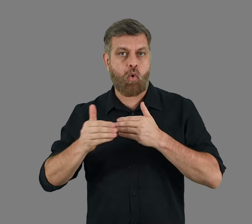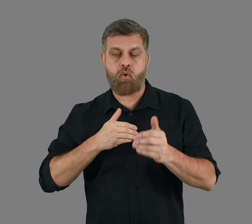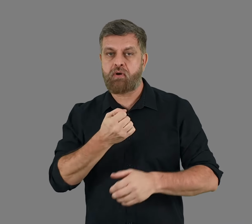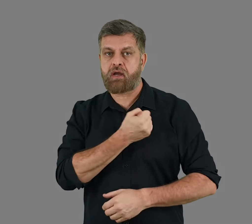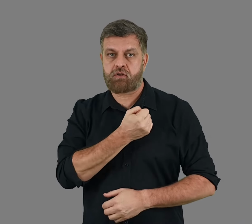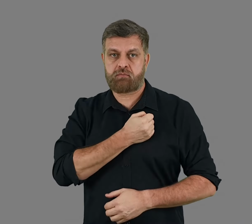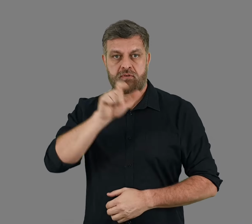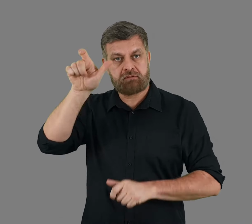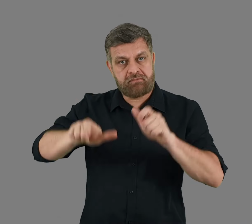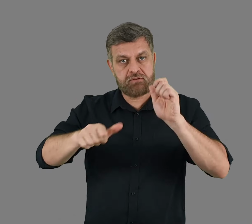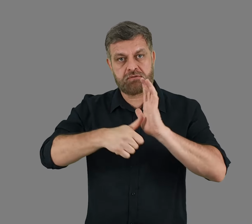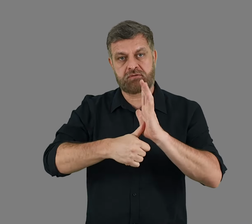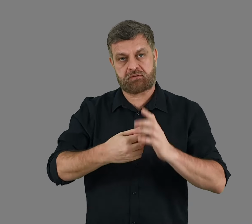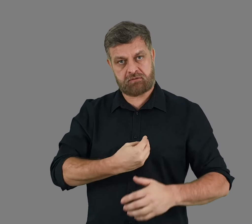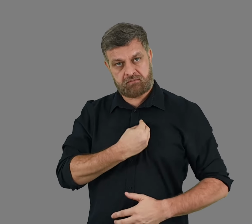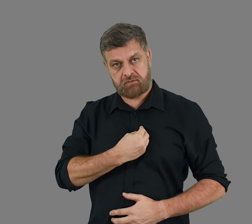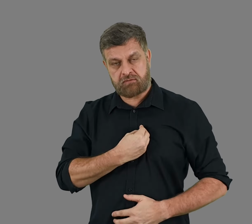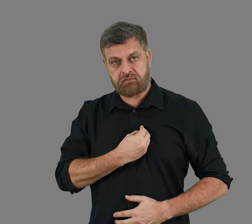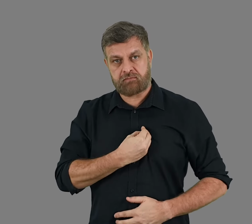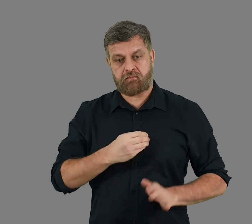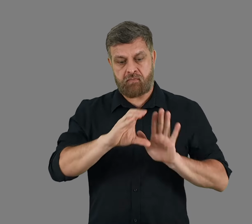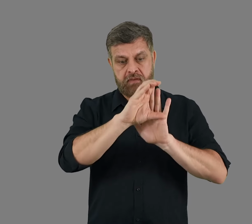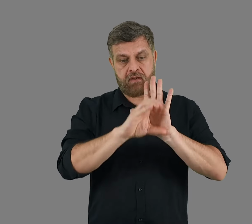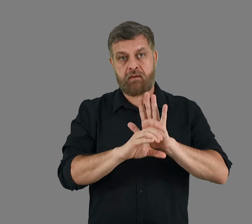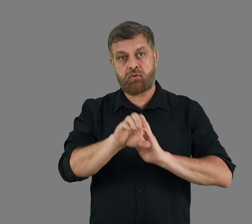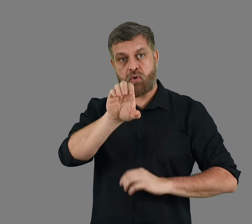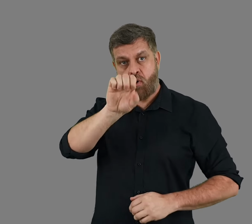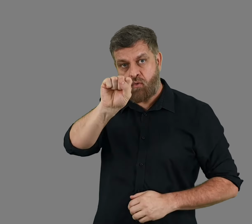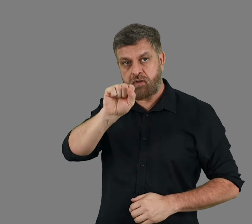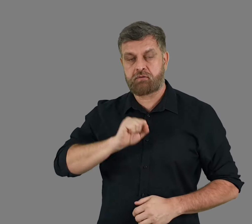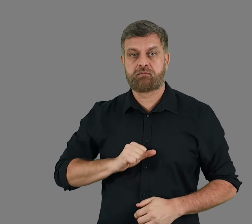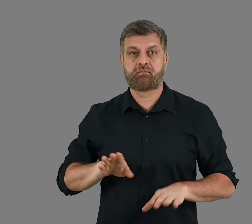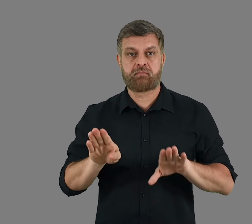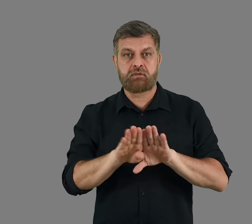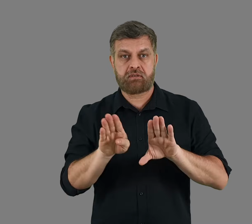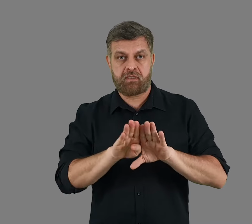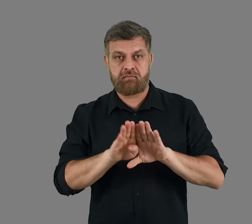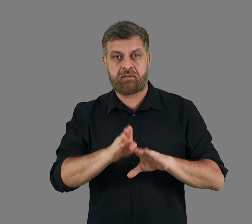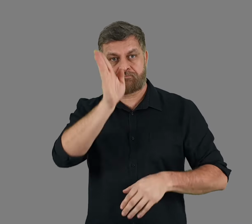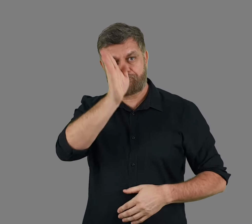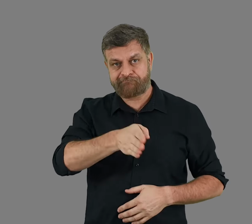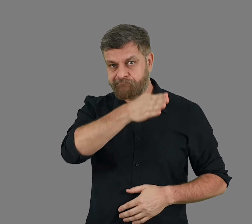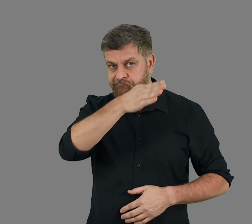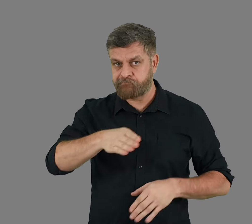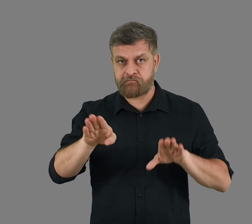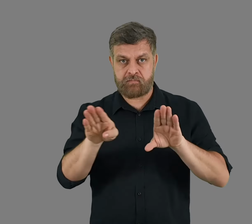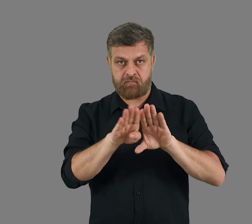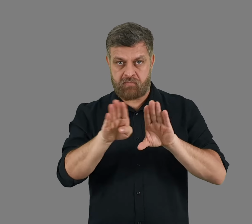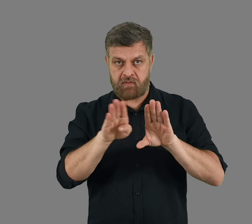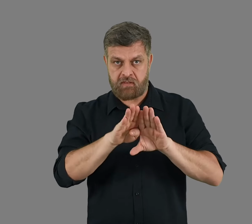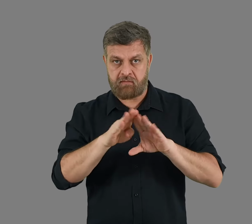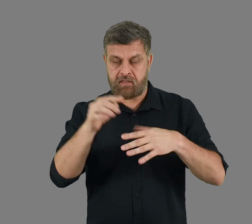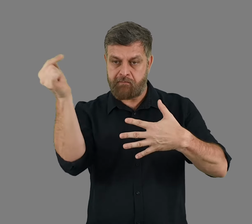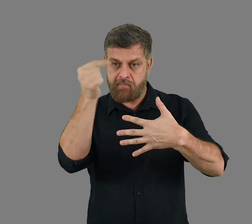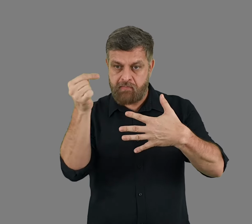associados. Capítulo 8. Dissolução, exercício e disposições gerais. Artigo